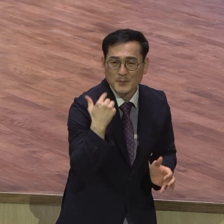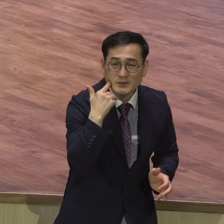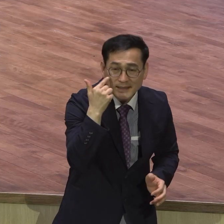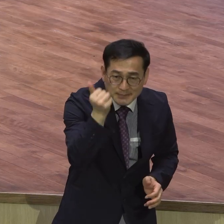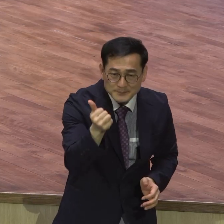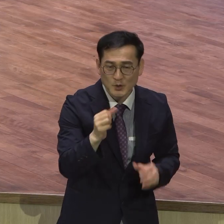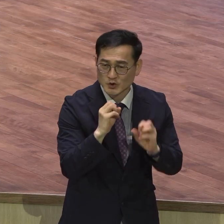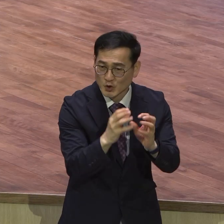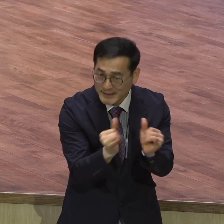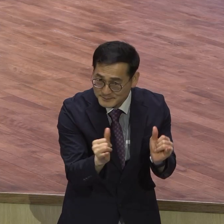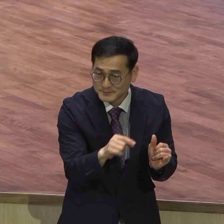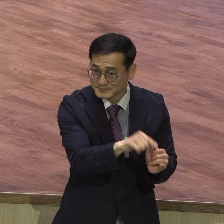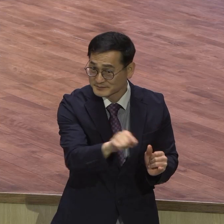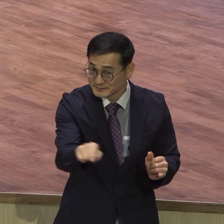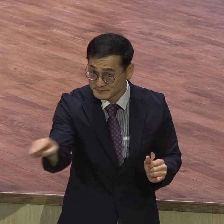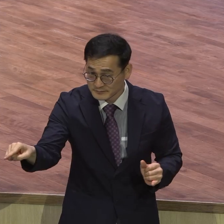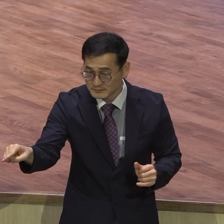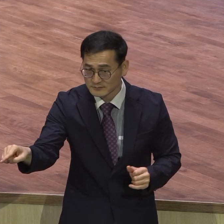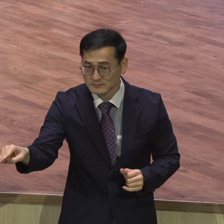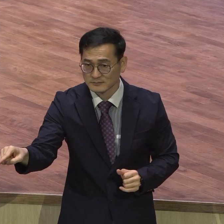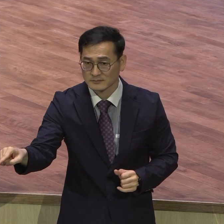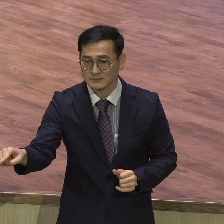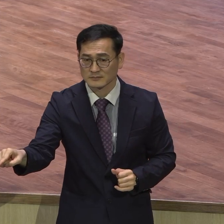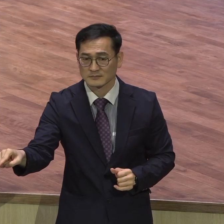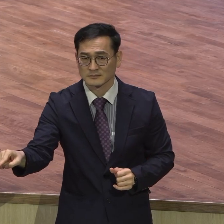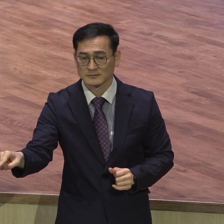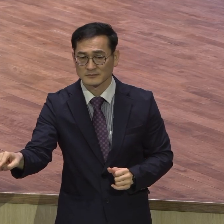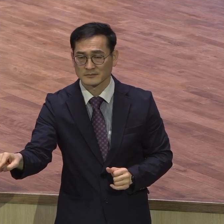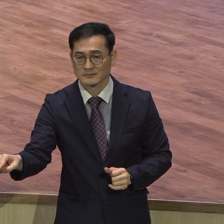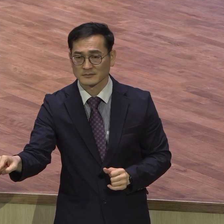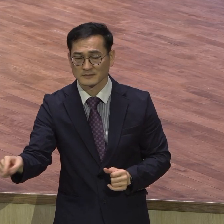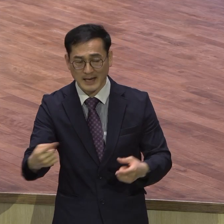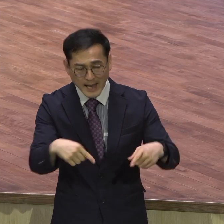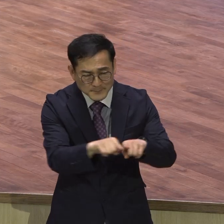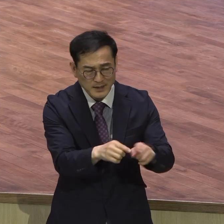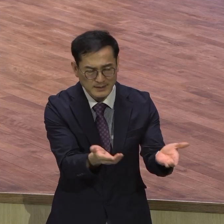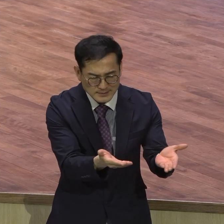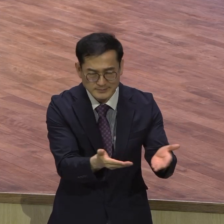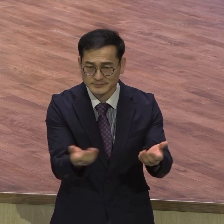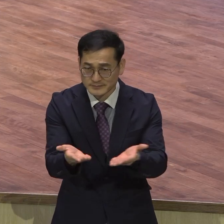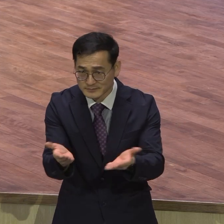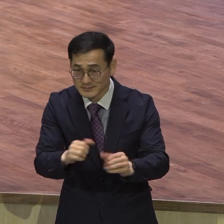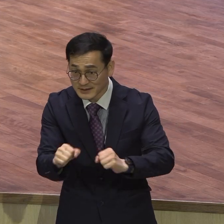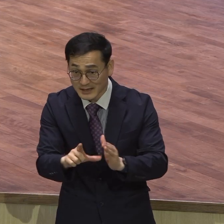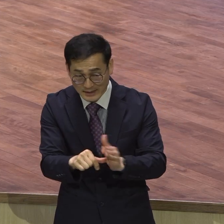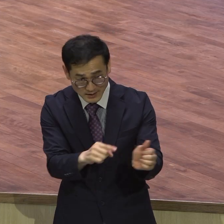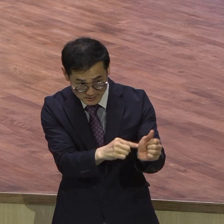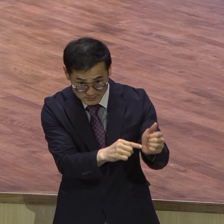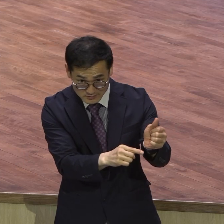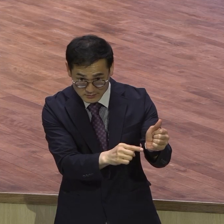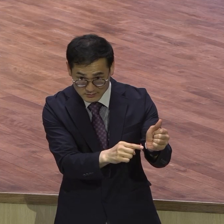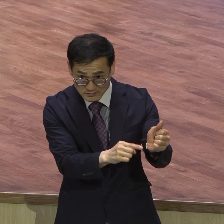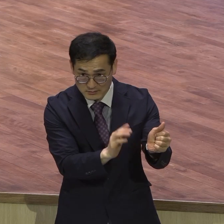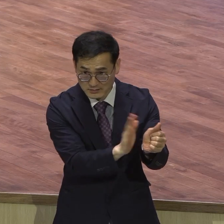목사님들 전도사님들 계시잖아요. 그분들과 함께 사역하면서 어떻게 해요? 그분을 위해서 어떻게 해요? 기도해야 됩니다.